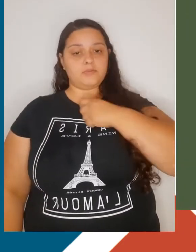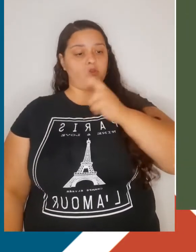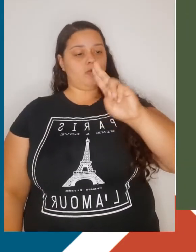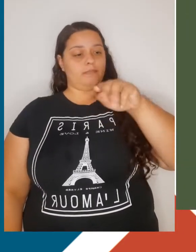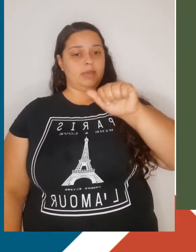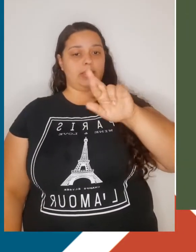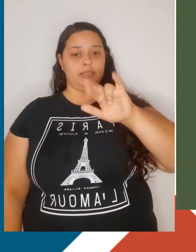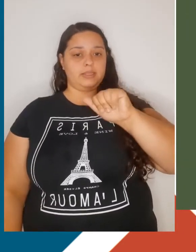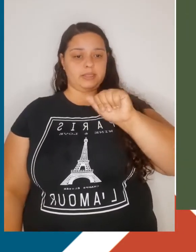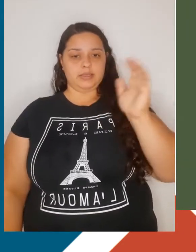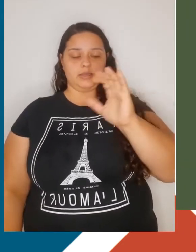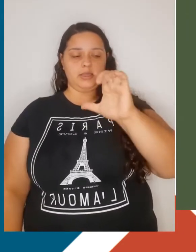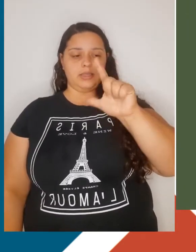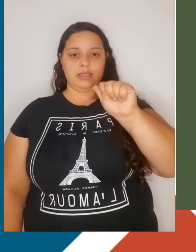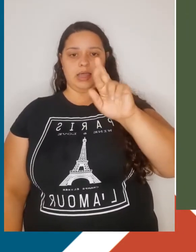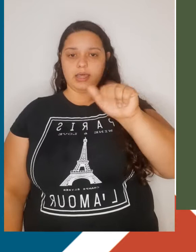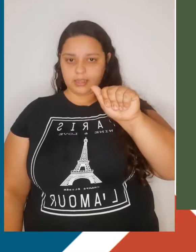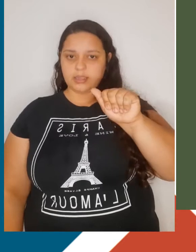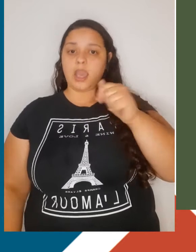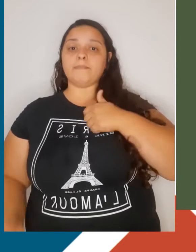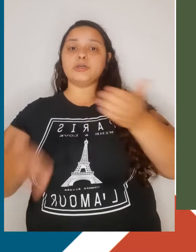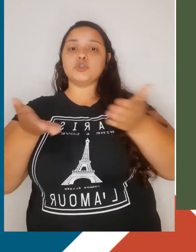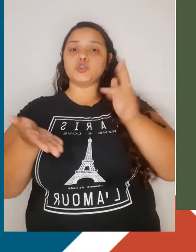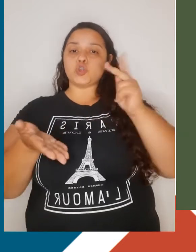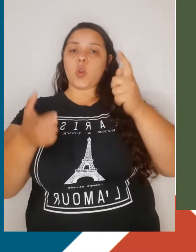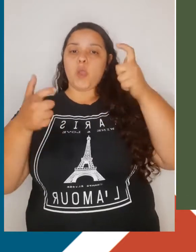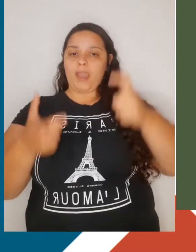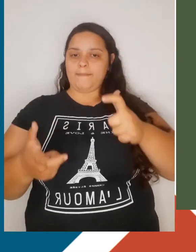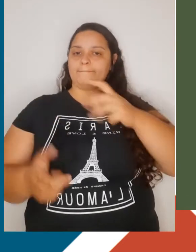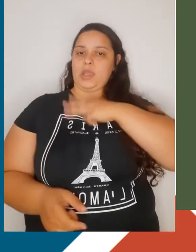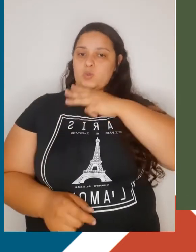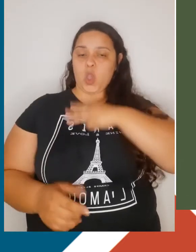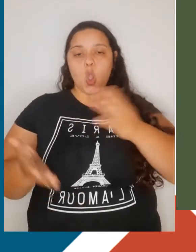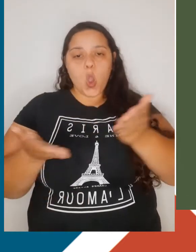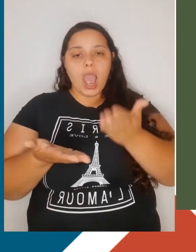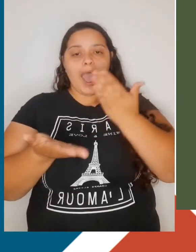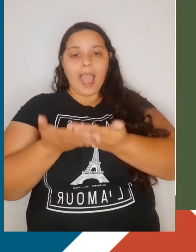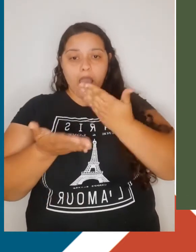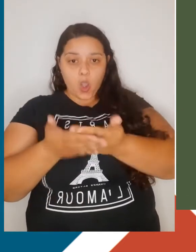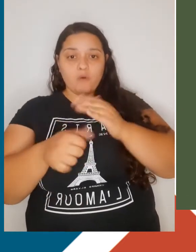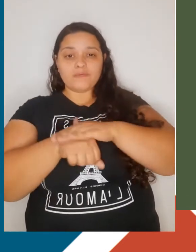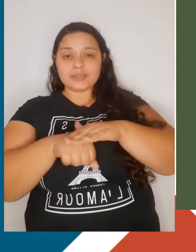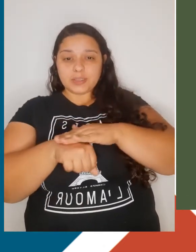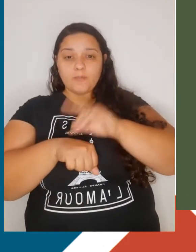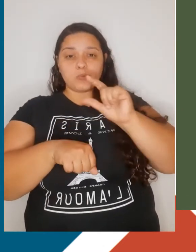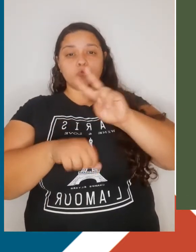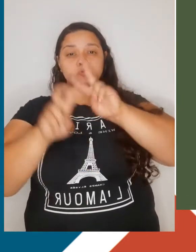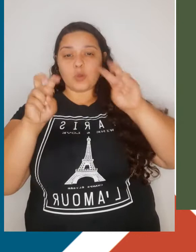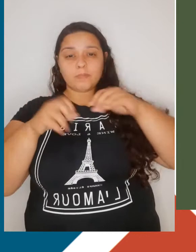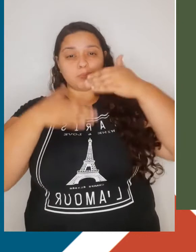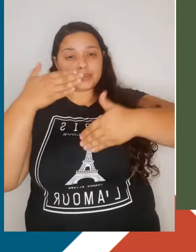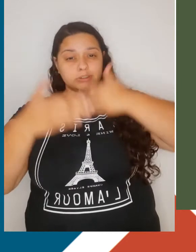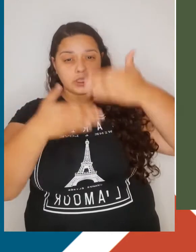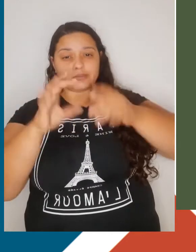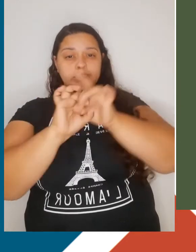Olá, pessoal! Eu sou Maria Clara, mediadora de História do Polo de Madureira. Na aula de hoje, nós vamos